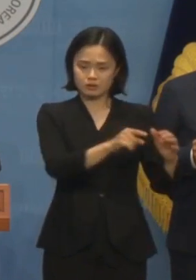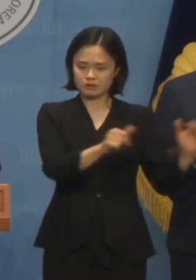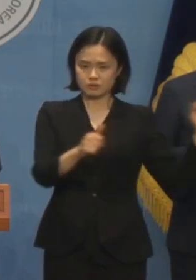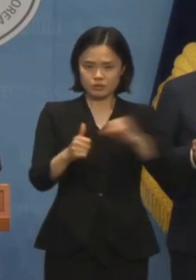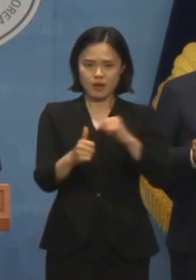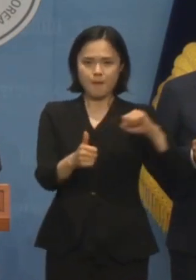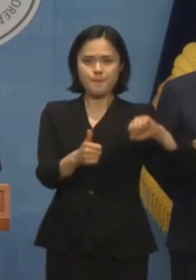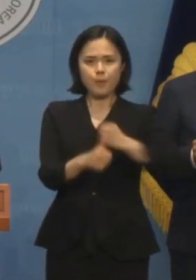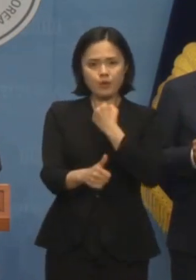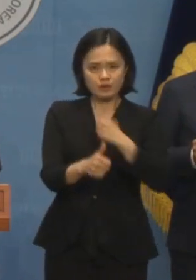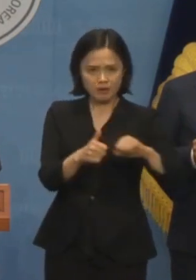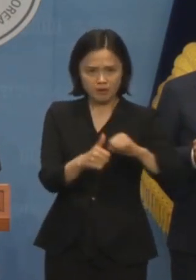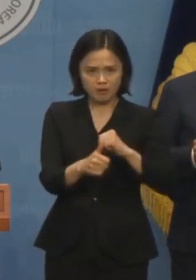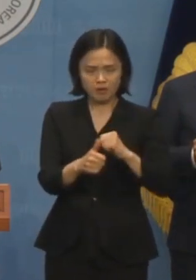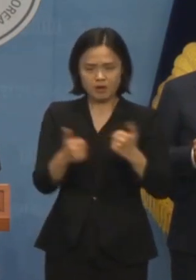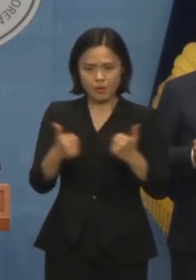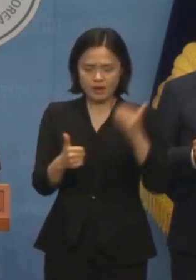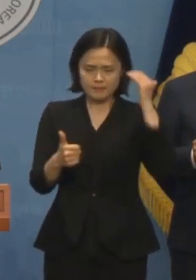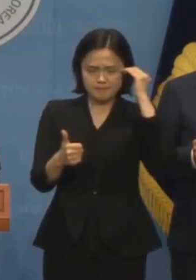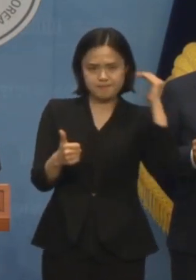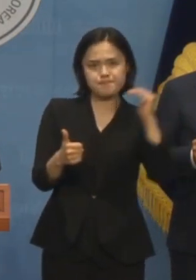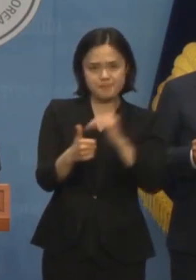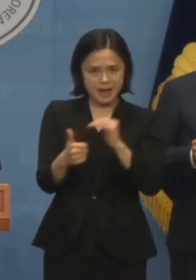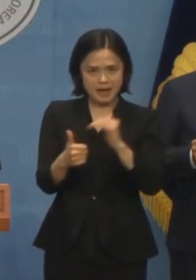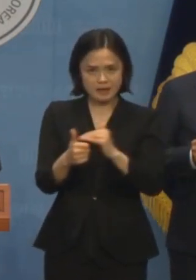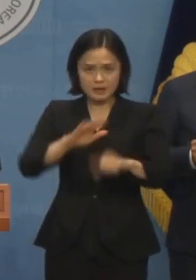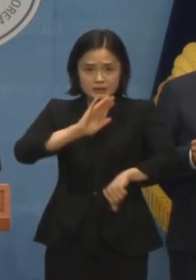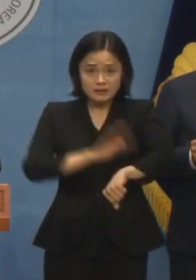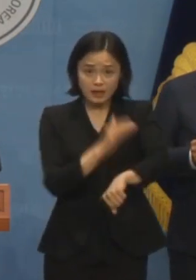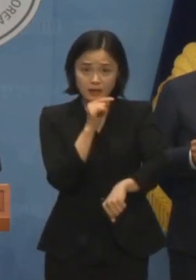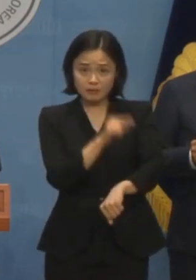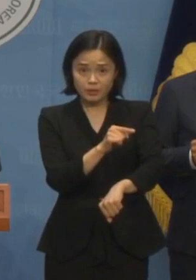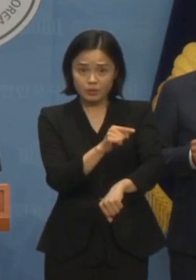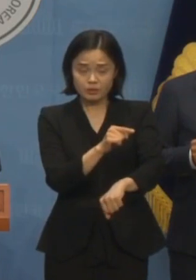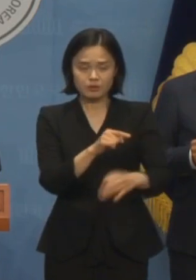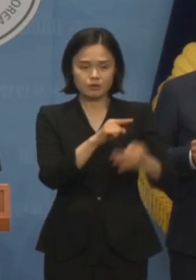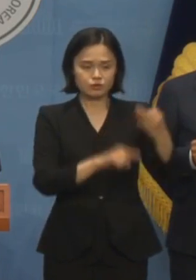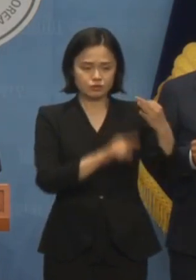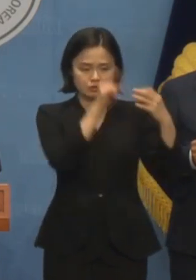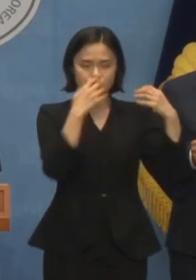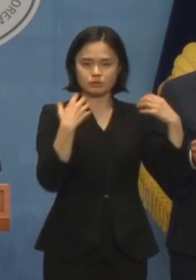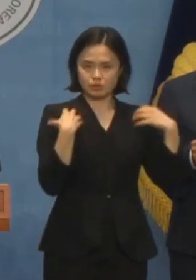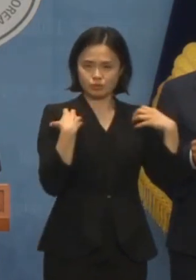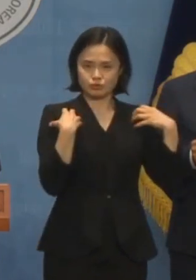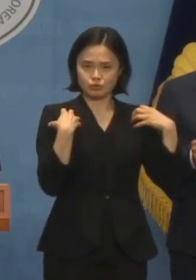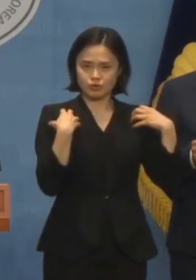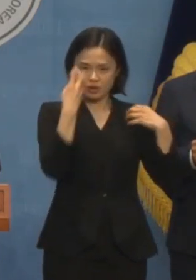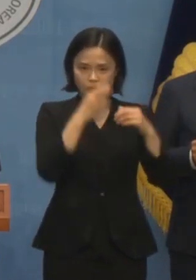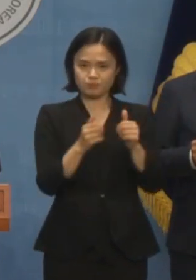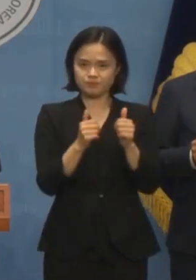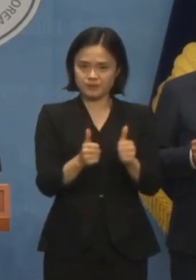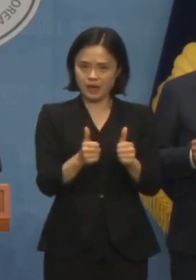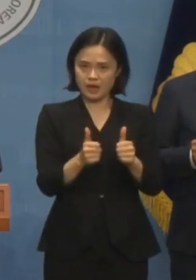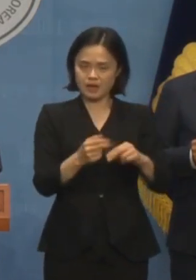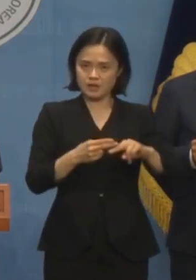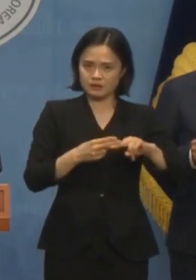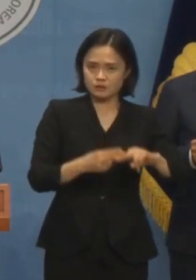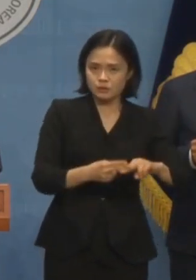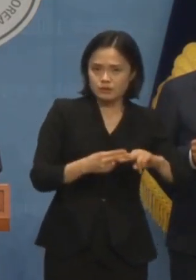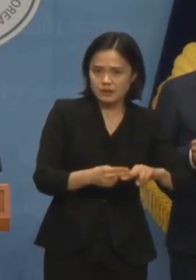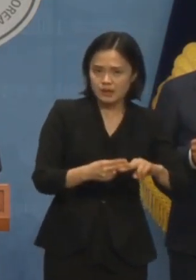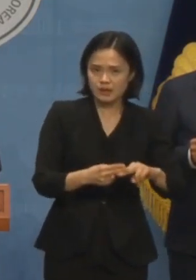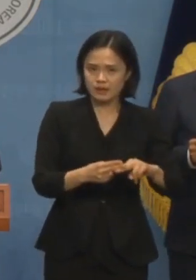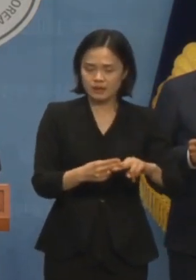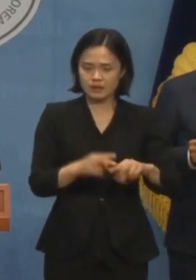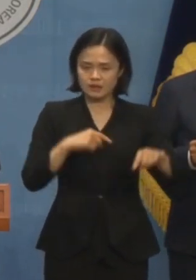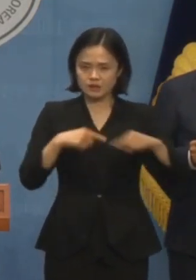폭력과 의사진행 방해는 윤석열 검찰 독재 정권과 정치 검찰 등 수사기관에